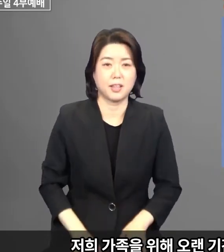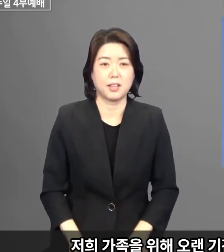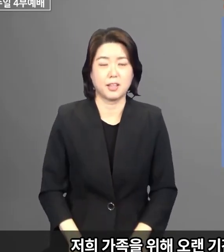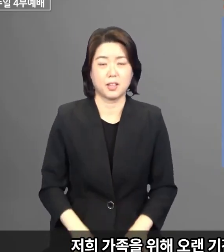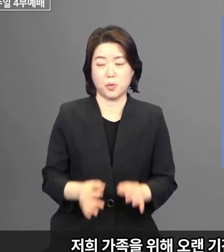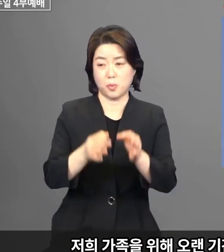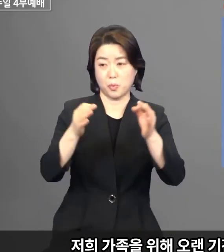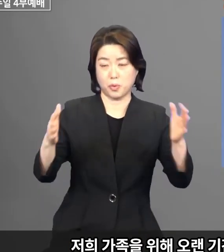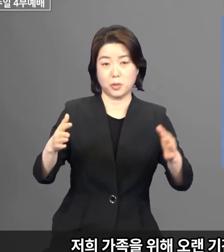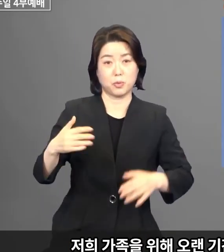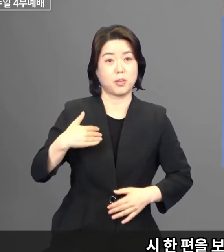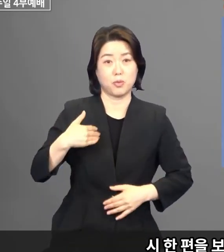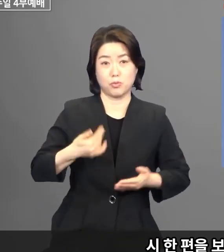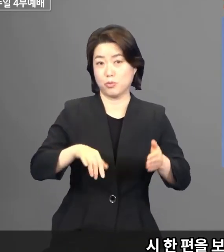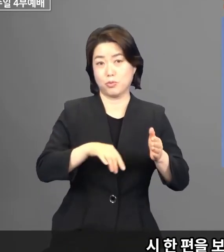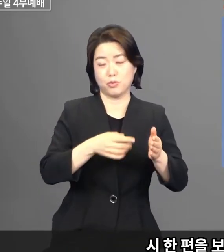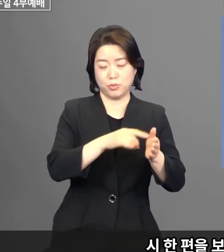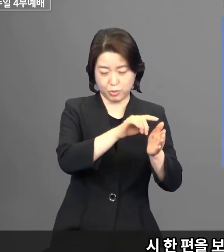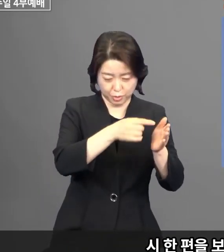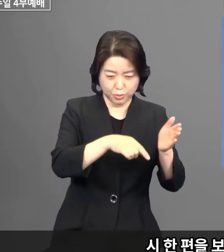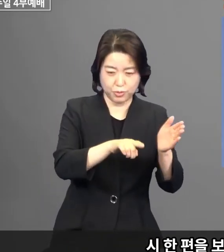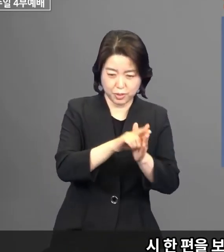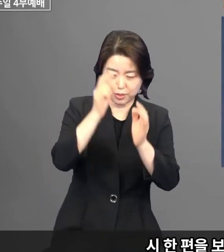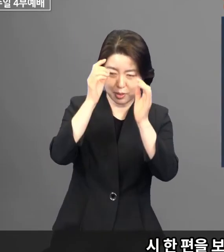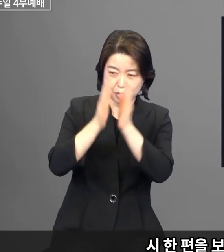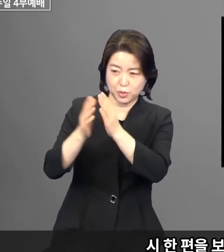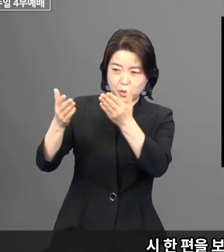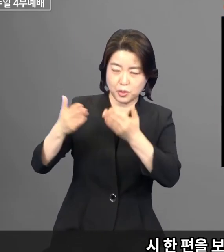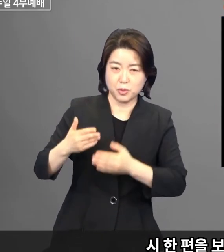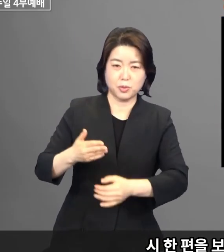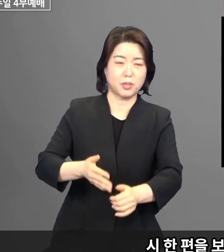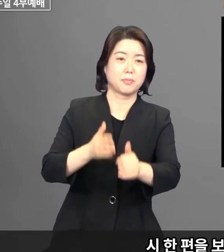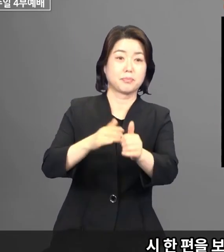기간 기도해 주셨던 권사님이 시 한 편을 보내주셨습니다.